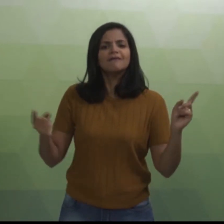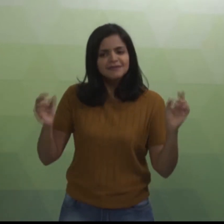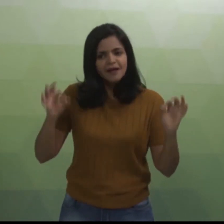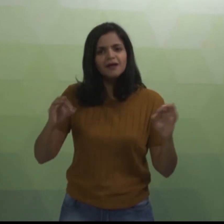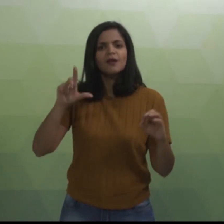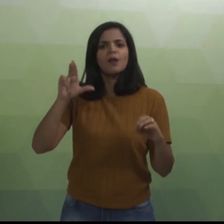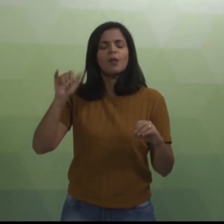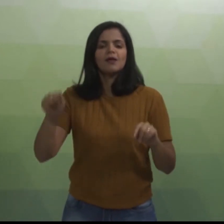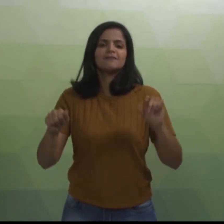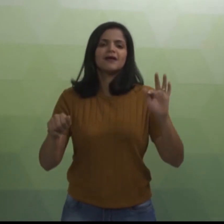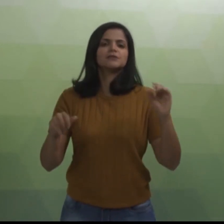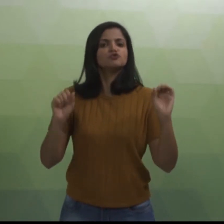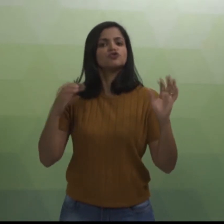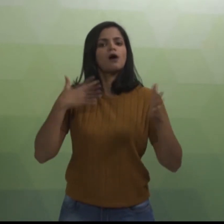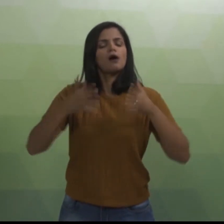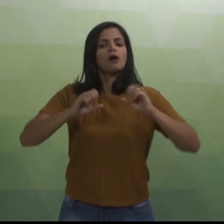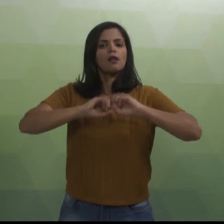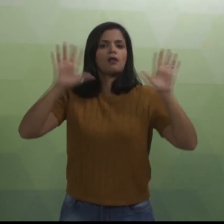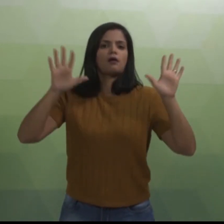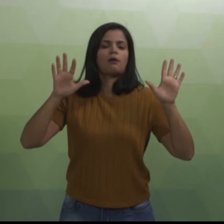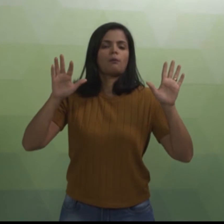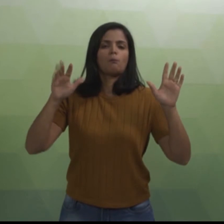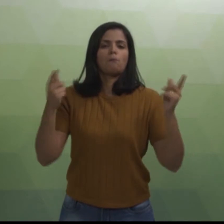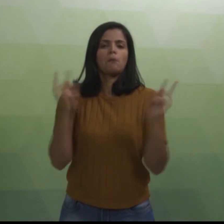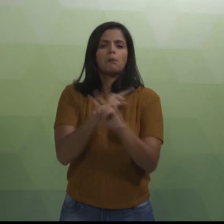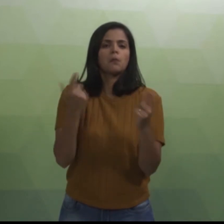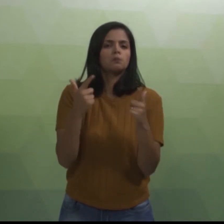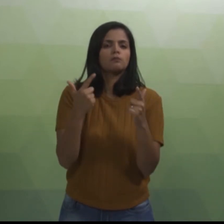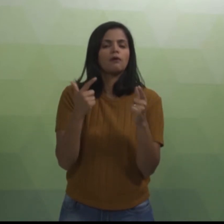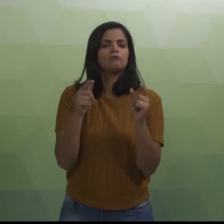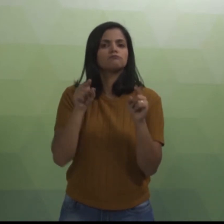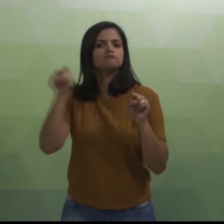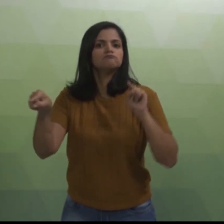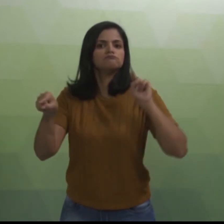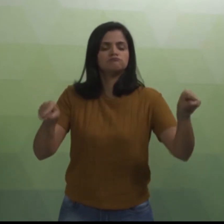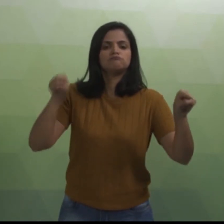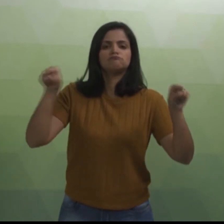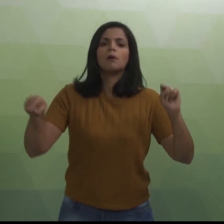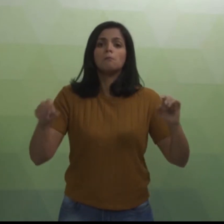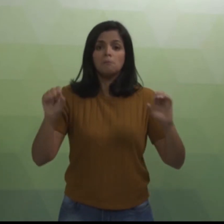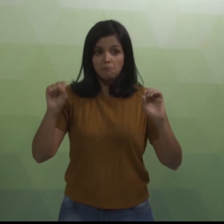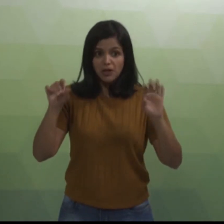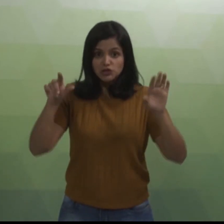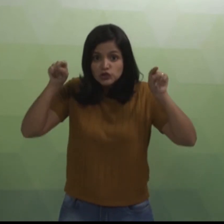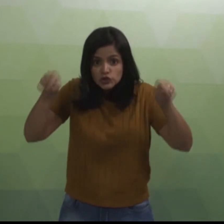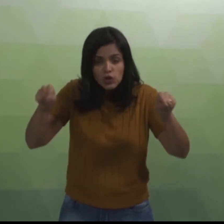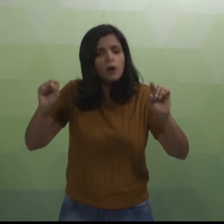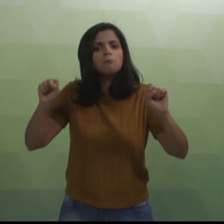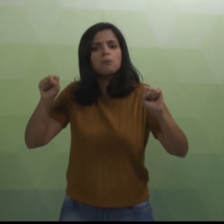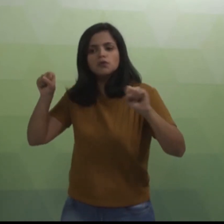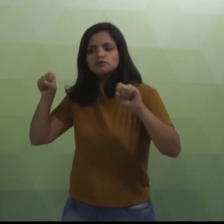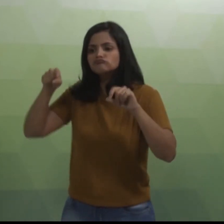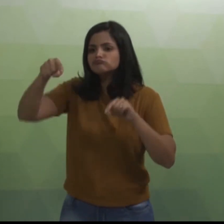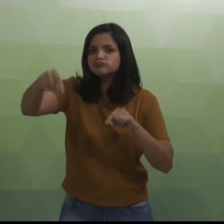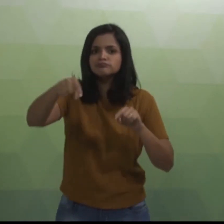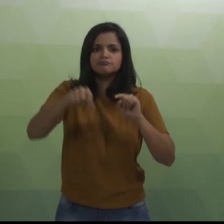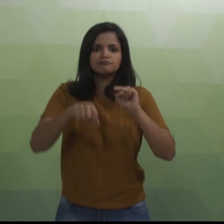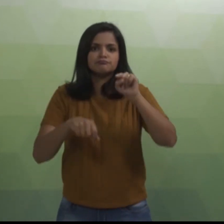mudar o referente? Mudar as posições? Não. Onde eu coloco sempre vai ficar, um de um lado, outro do outro.